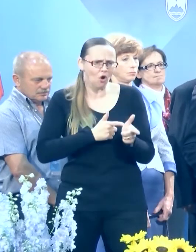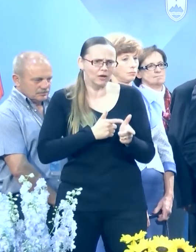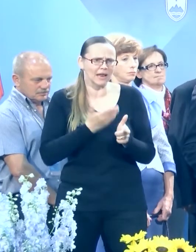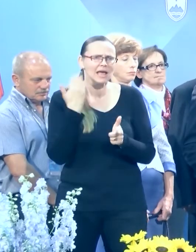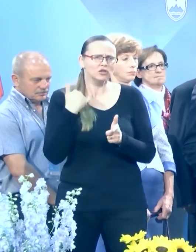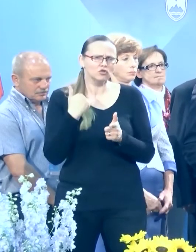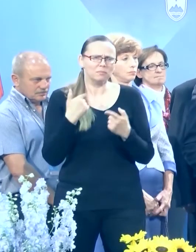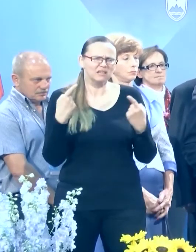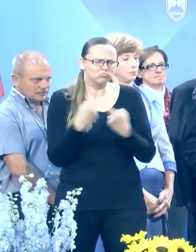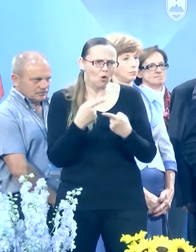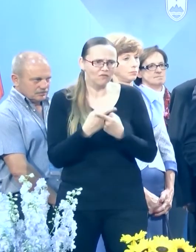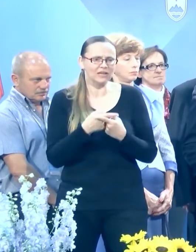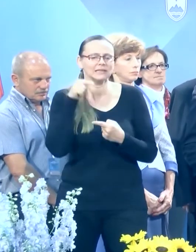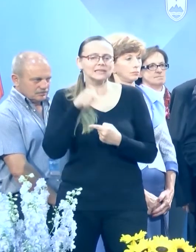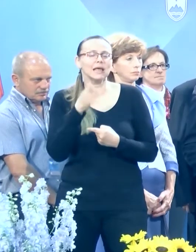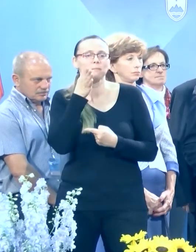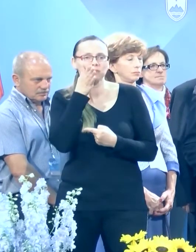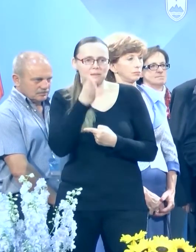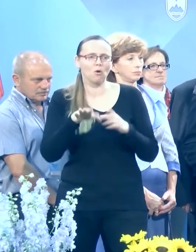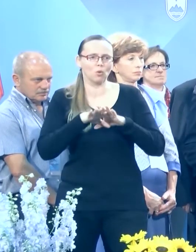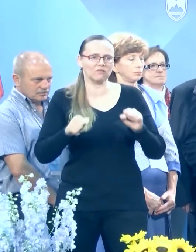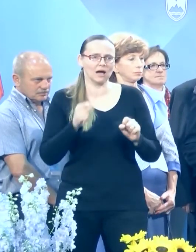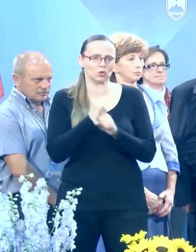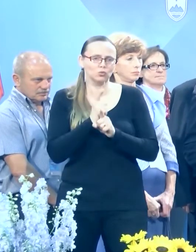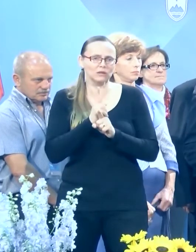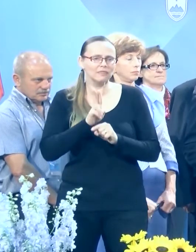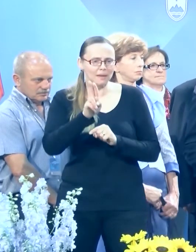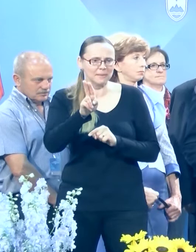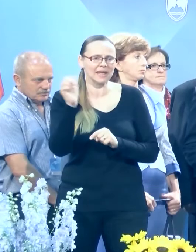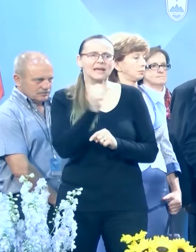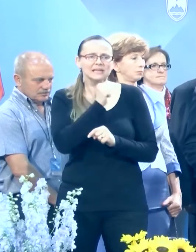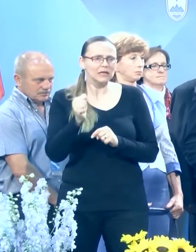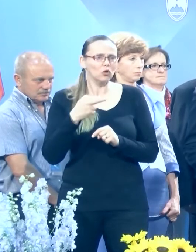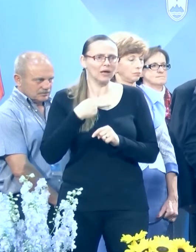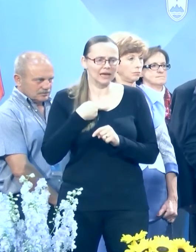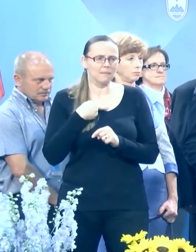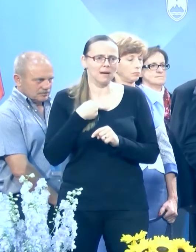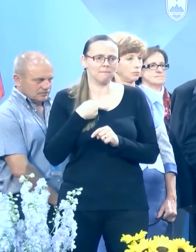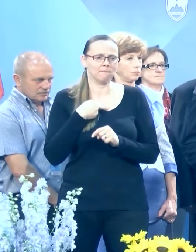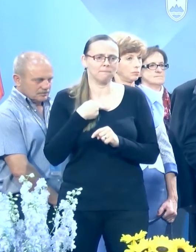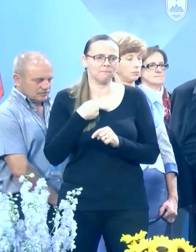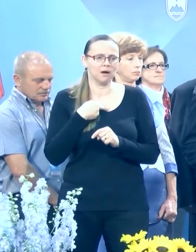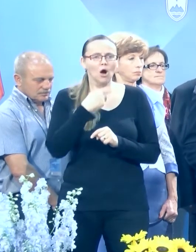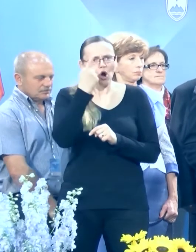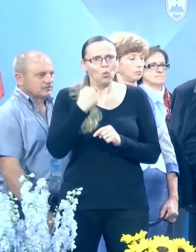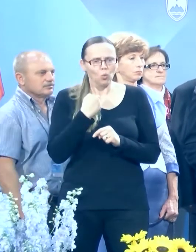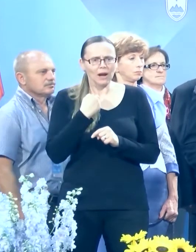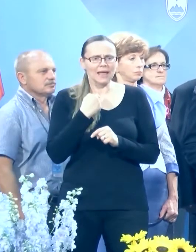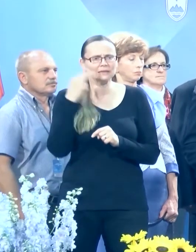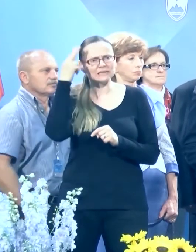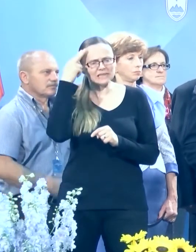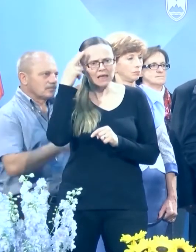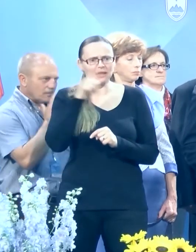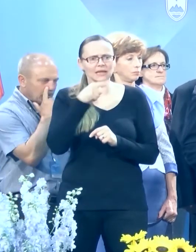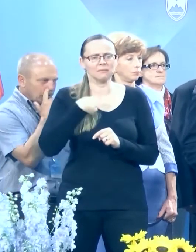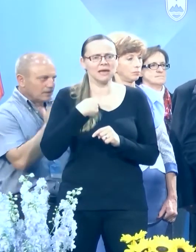zamrznjeni konflikti. S tem se nameravam ukvarjati tudi naprej, zato ker imam ugled in znanje in me